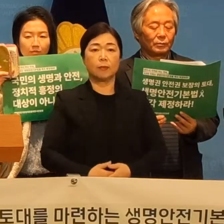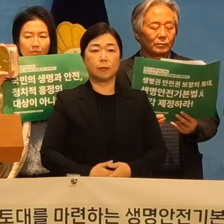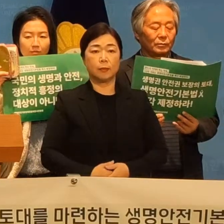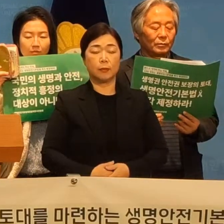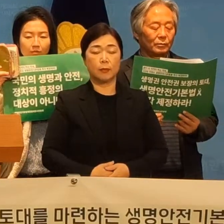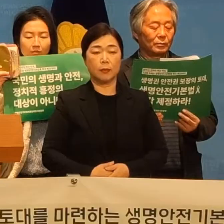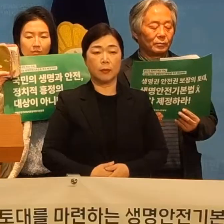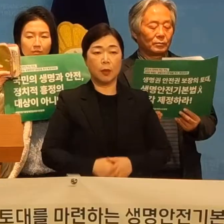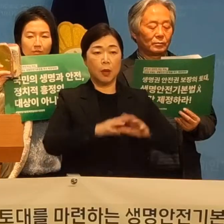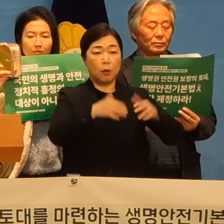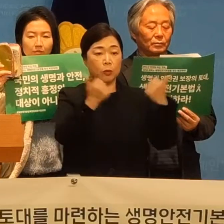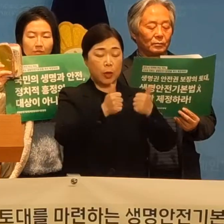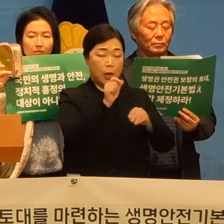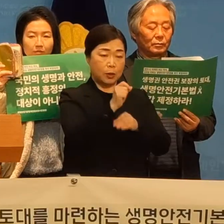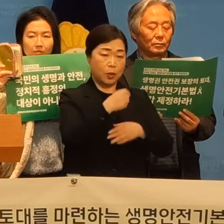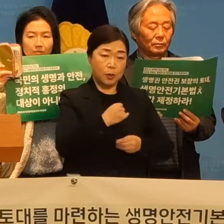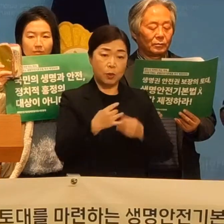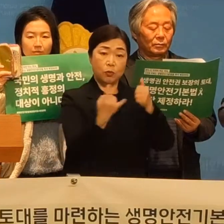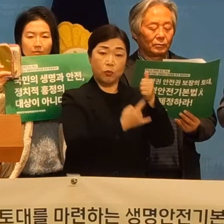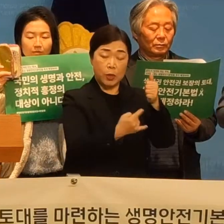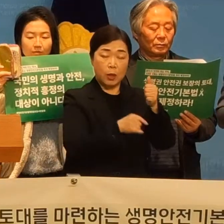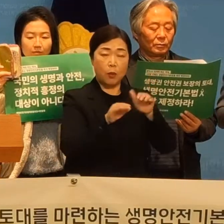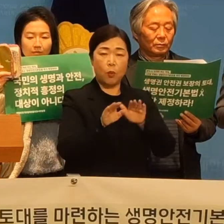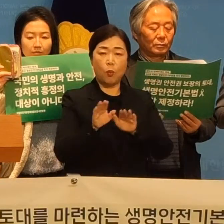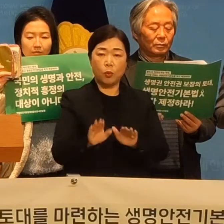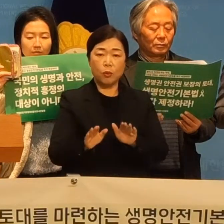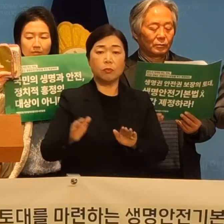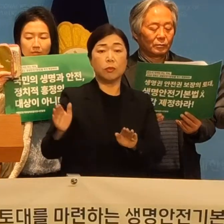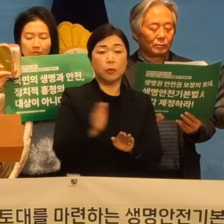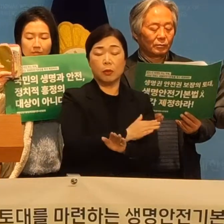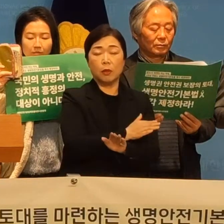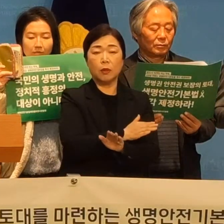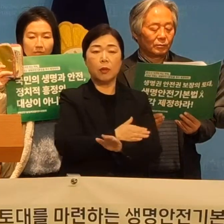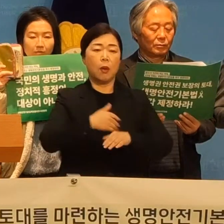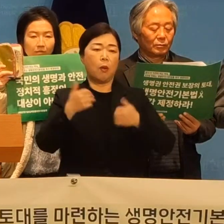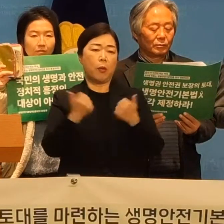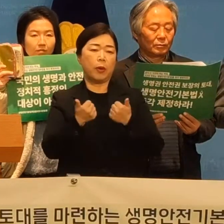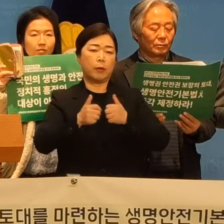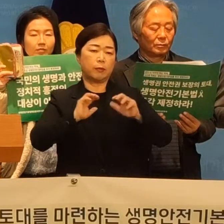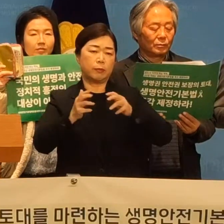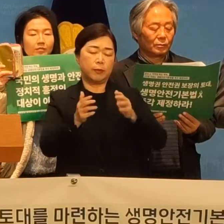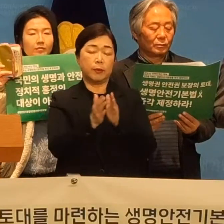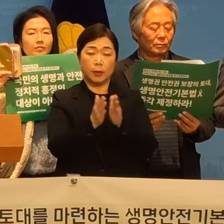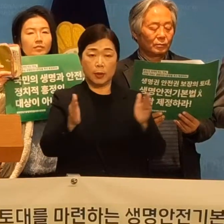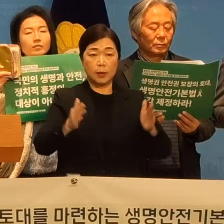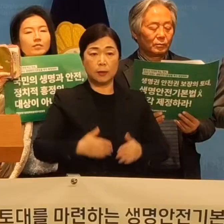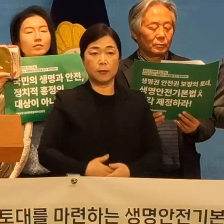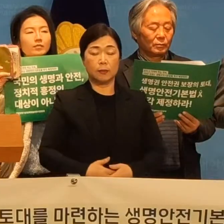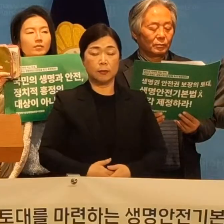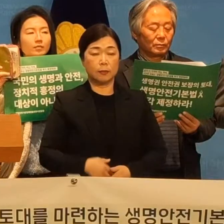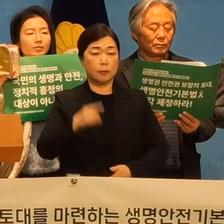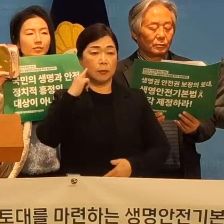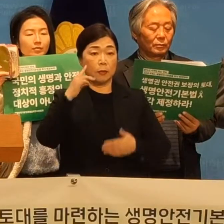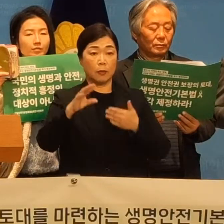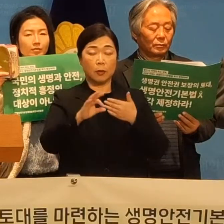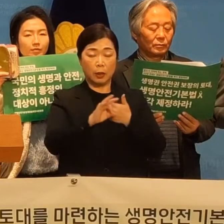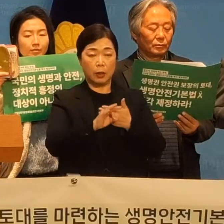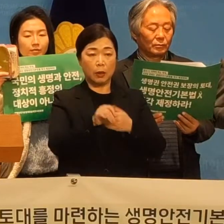국회 행정안전위원회가 오늘부터 회의를 시작합니다. 만약